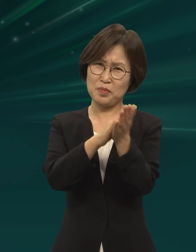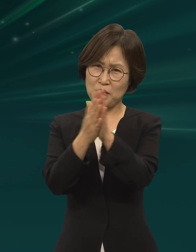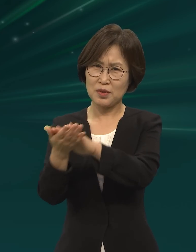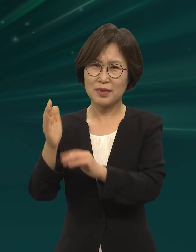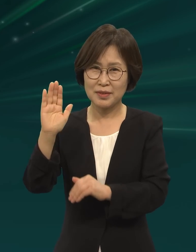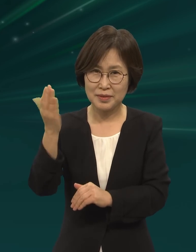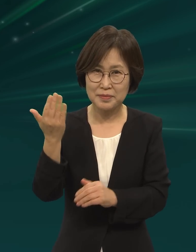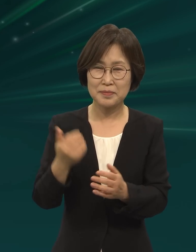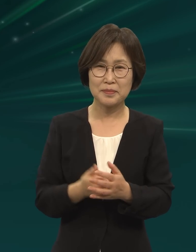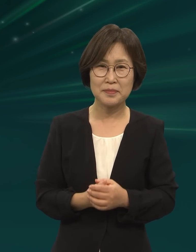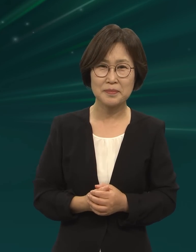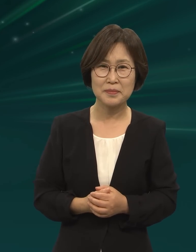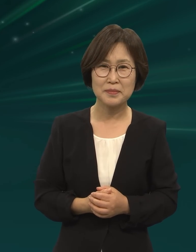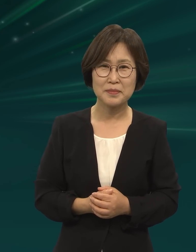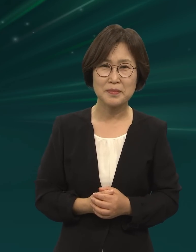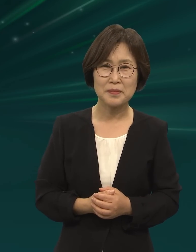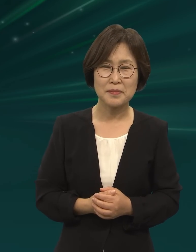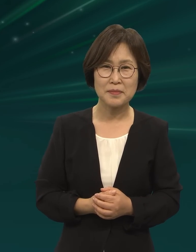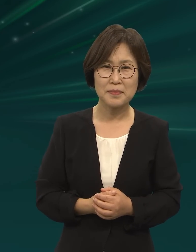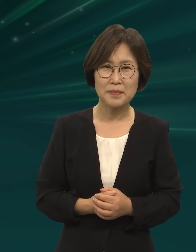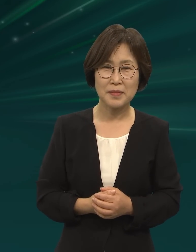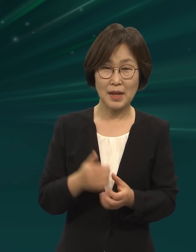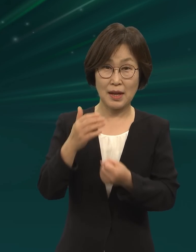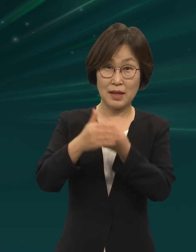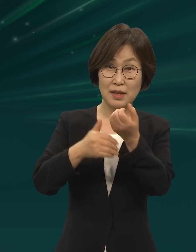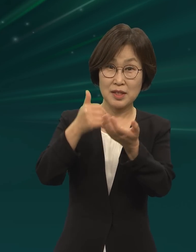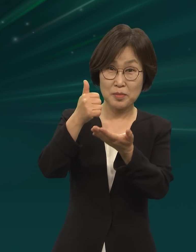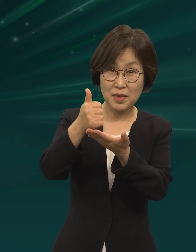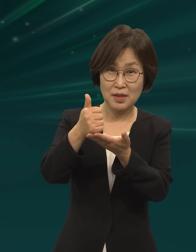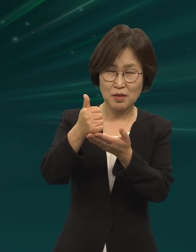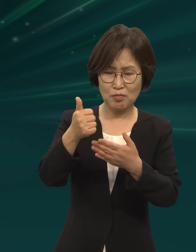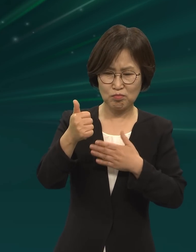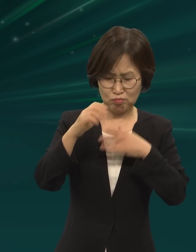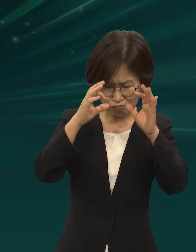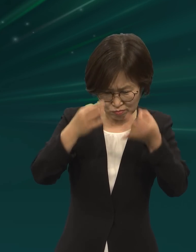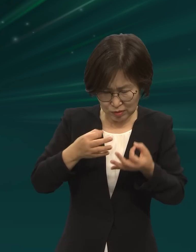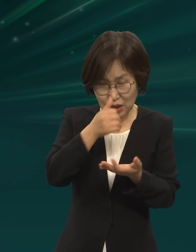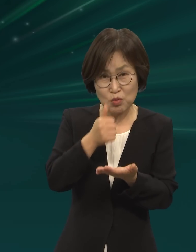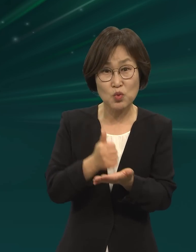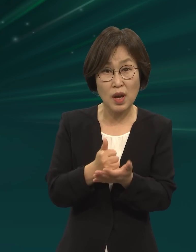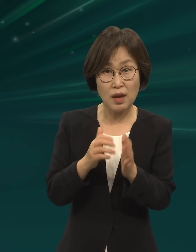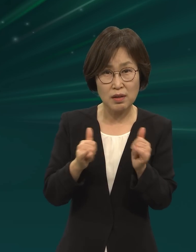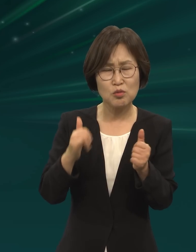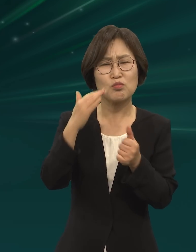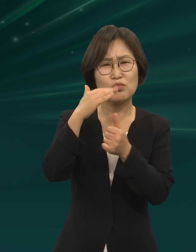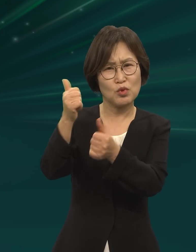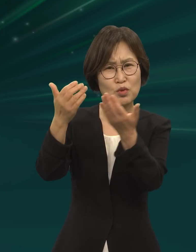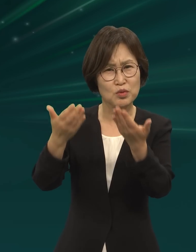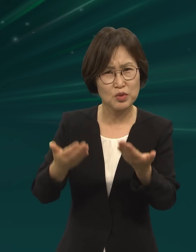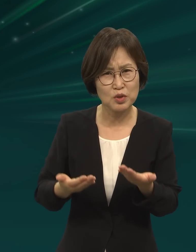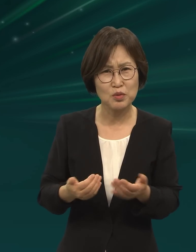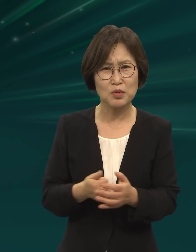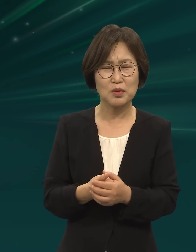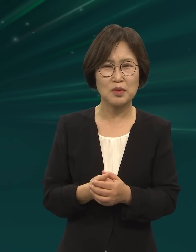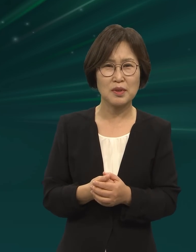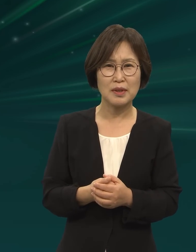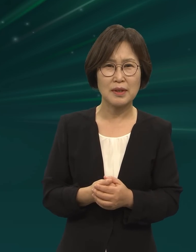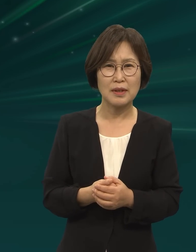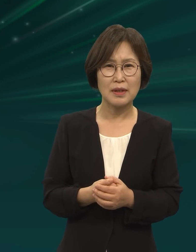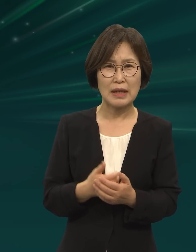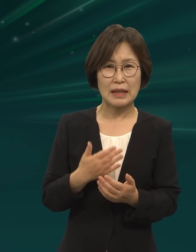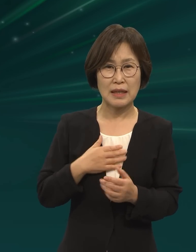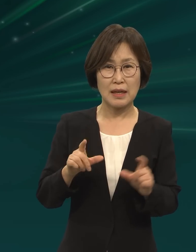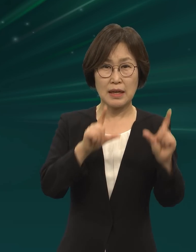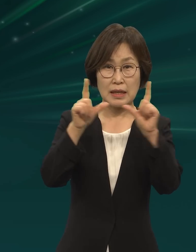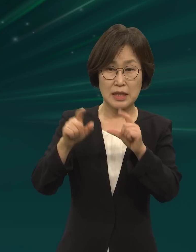사랑하는 성도 여러분, 하나님께서 저 같은 죄인을 또 부르시고 정말 제 삶